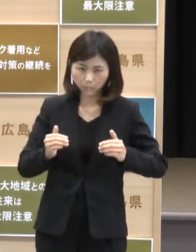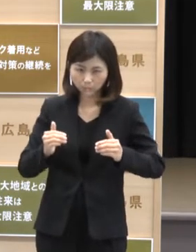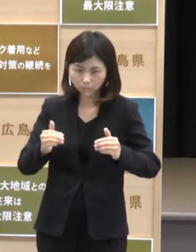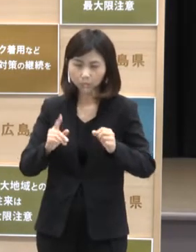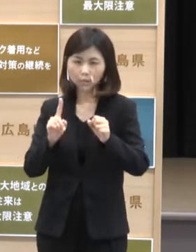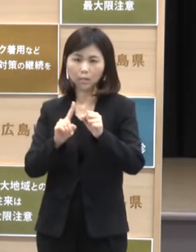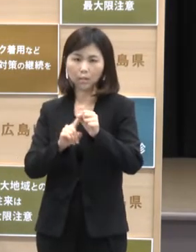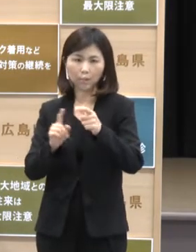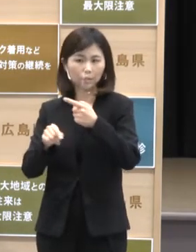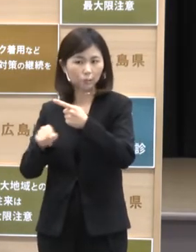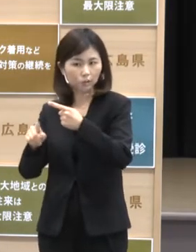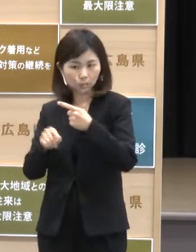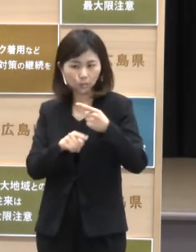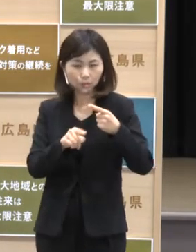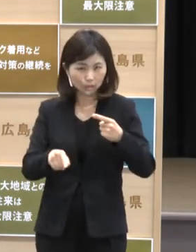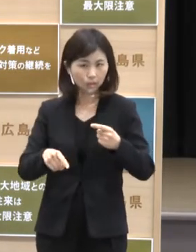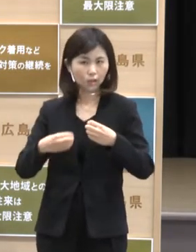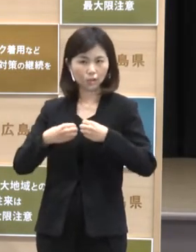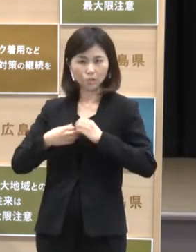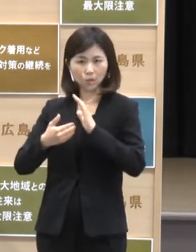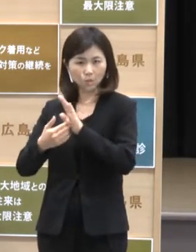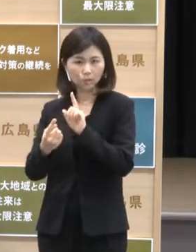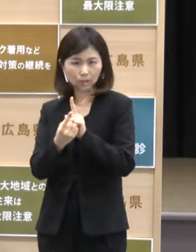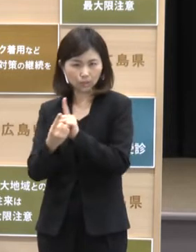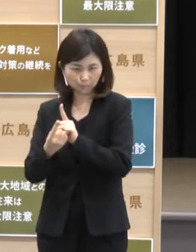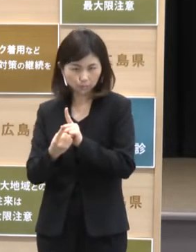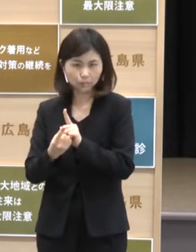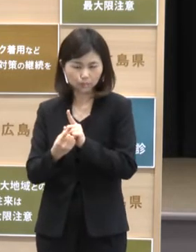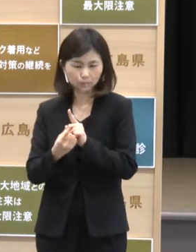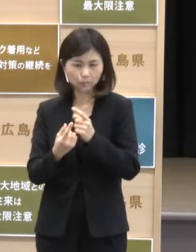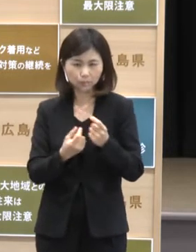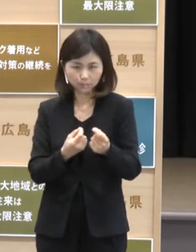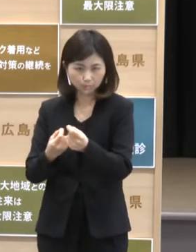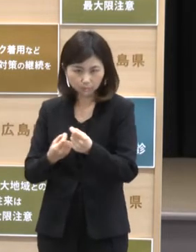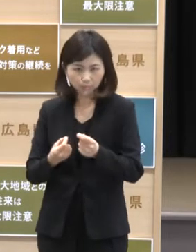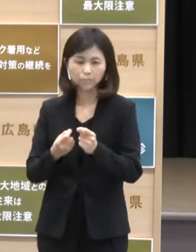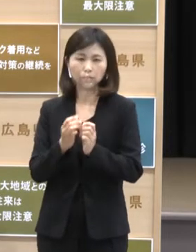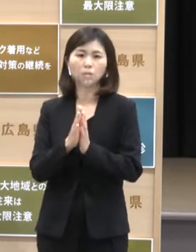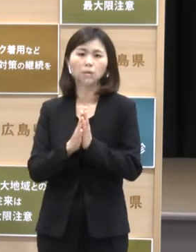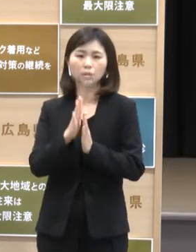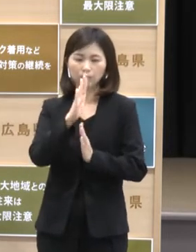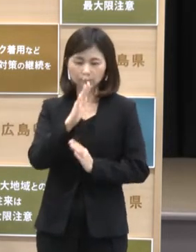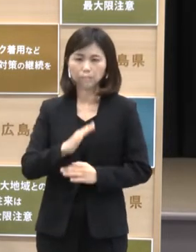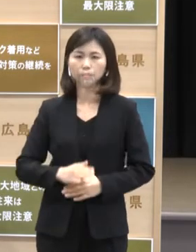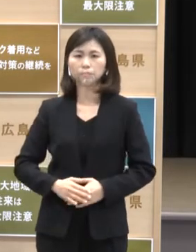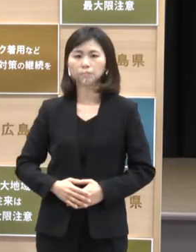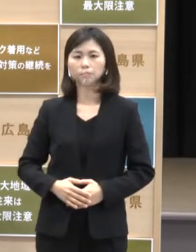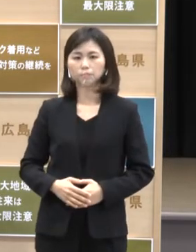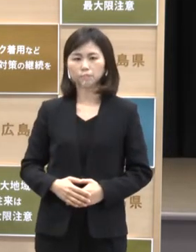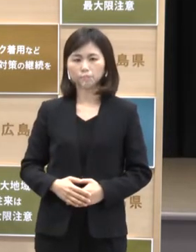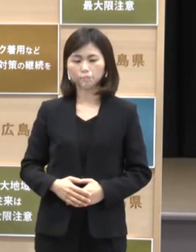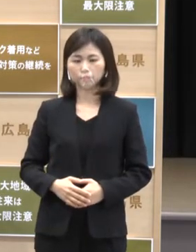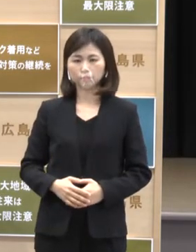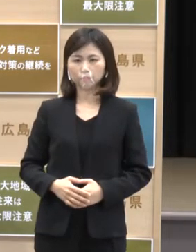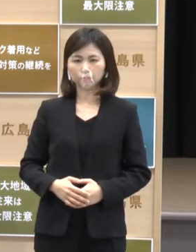が感染防止対策にしっかりと取り組んでいただきますように、改めてお願いを申し上げます。